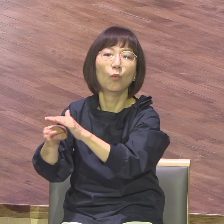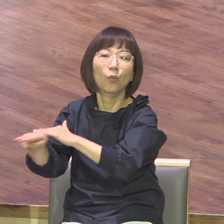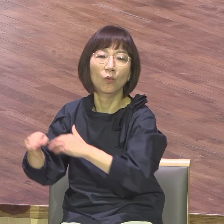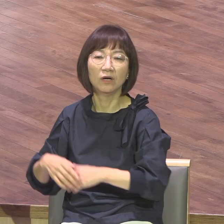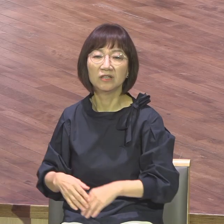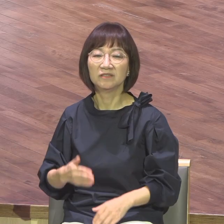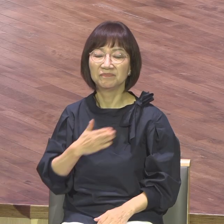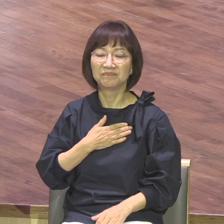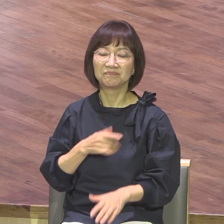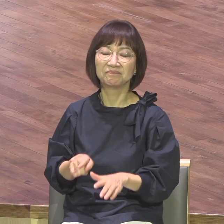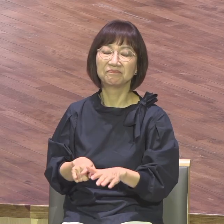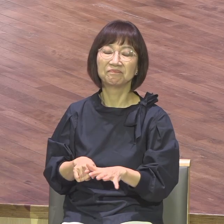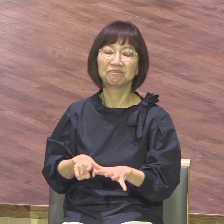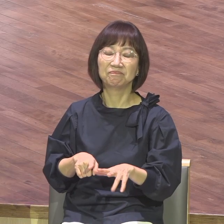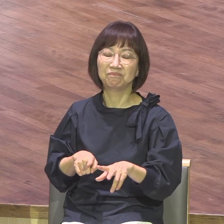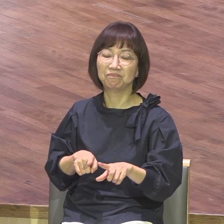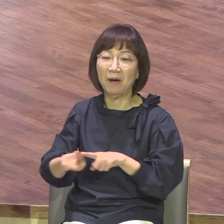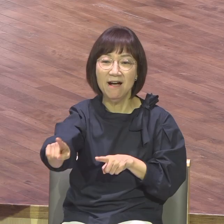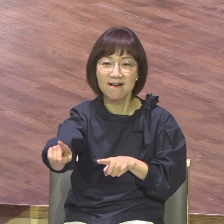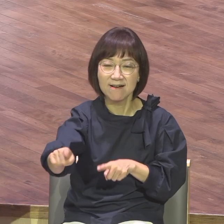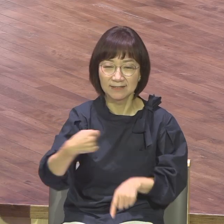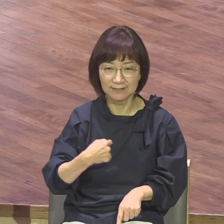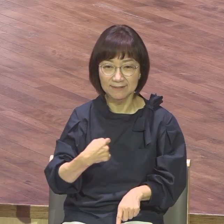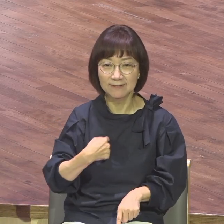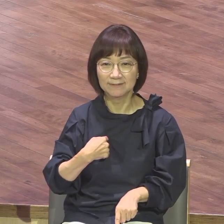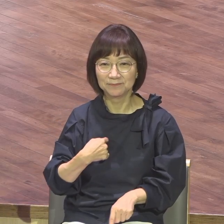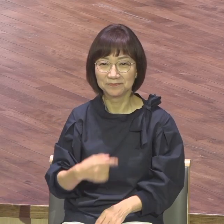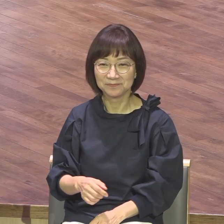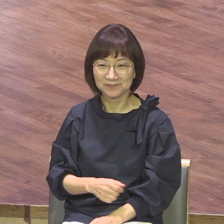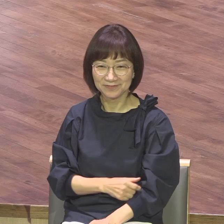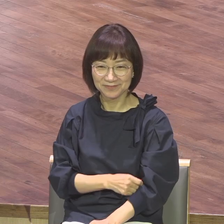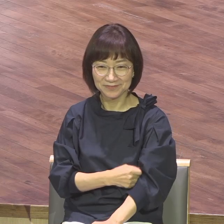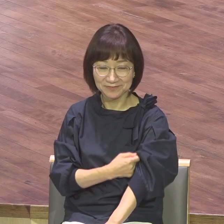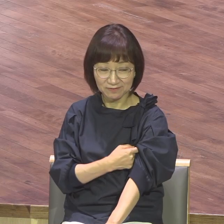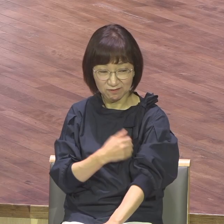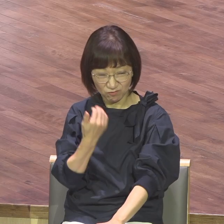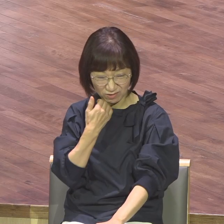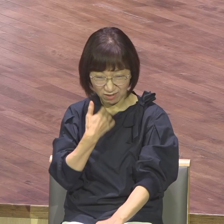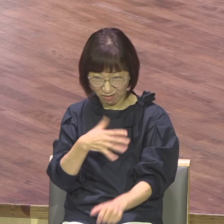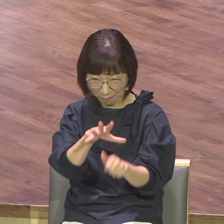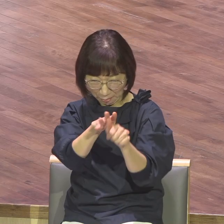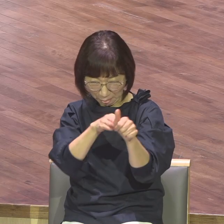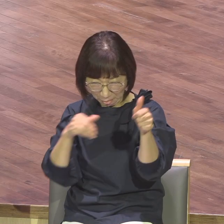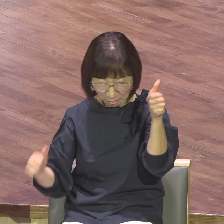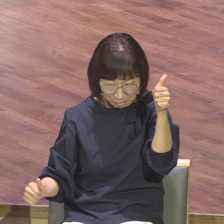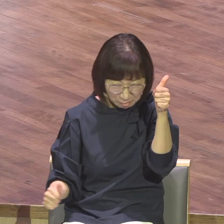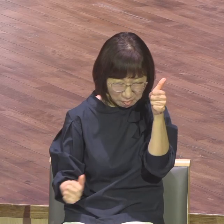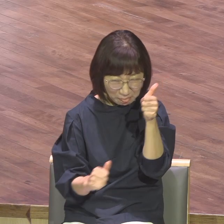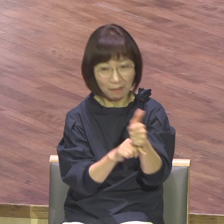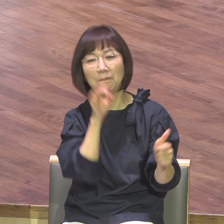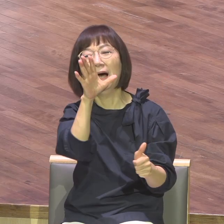모든 부분이 경쟁이 안 된다니까요. 내가 처음 하는 말이에요. 막연하게 하는 말이 아니라니까요.